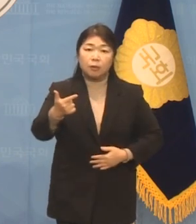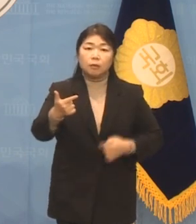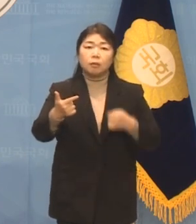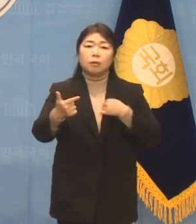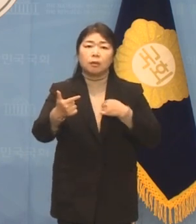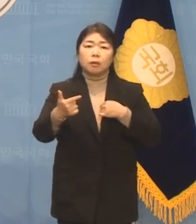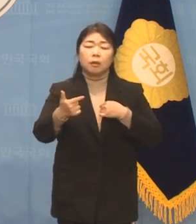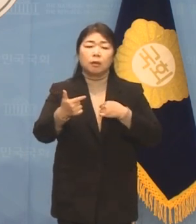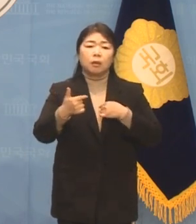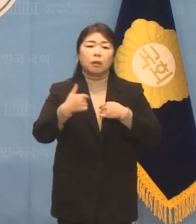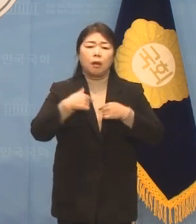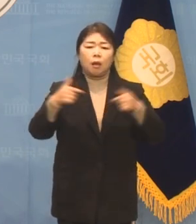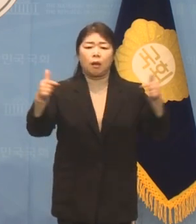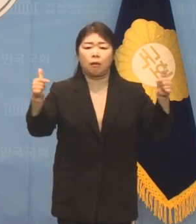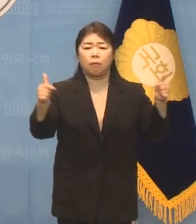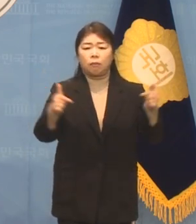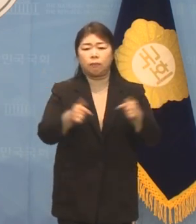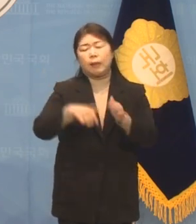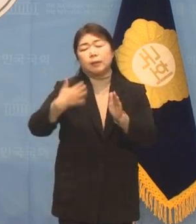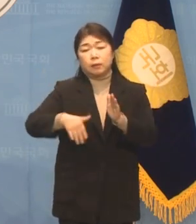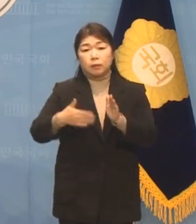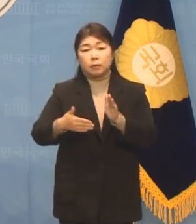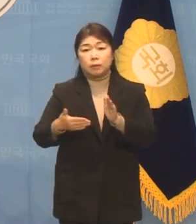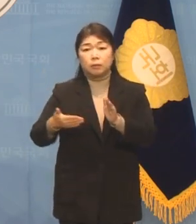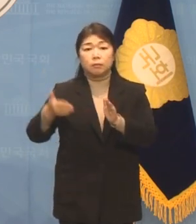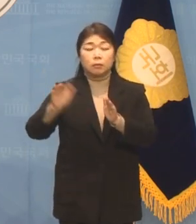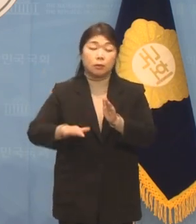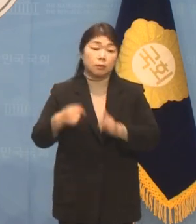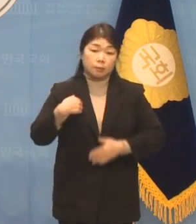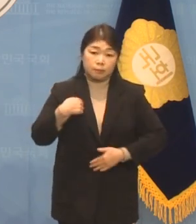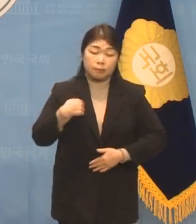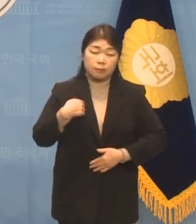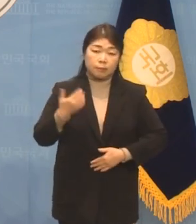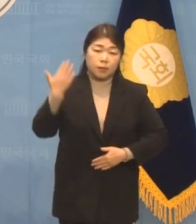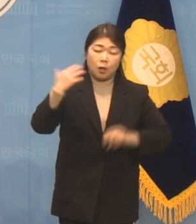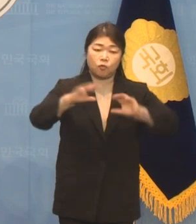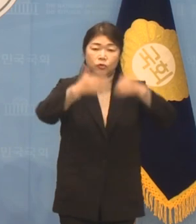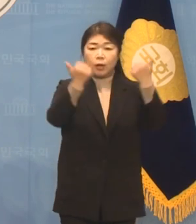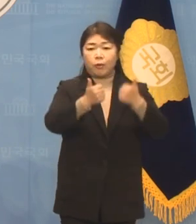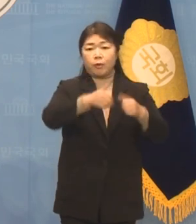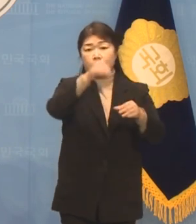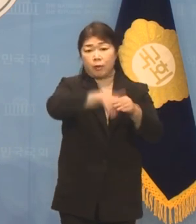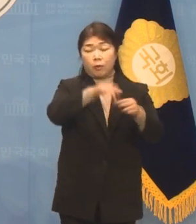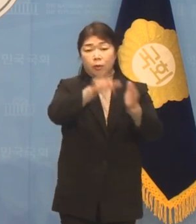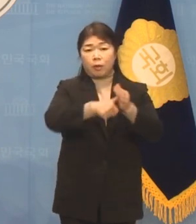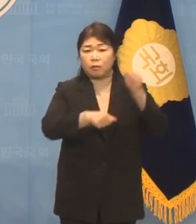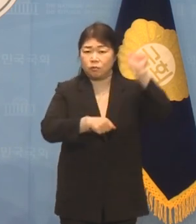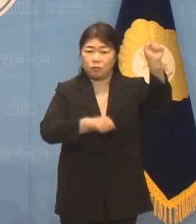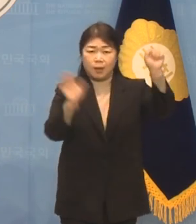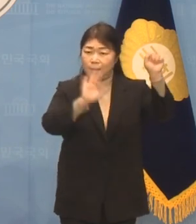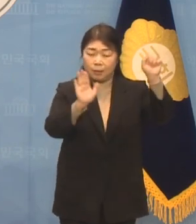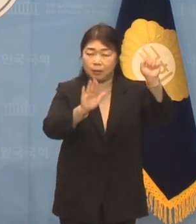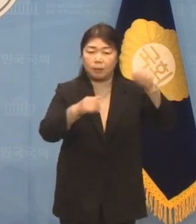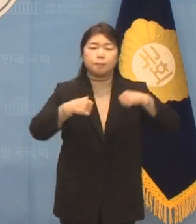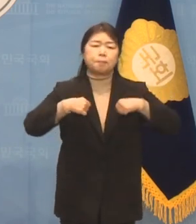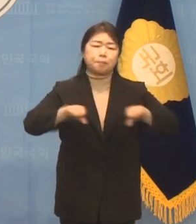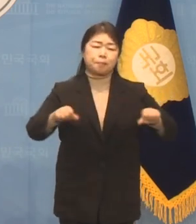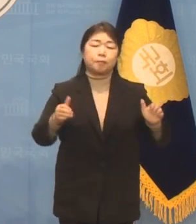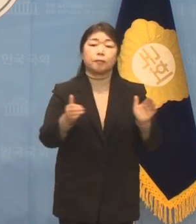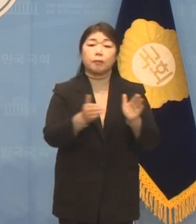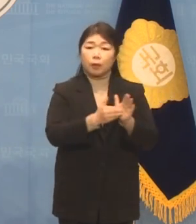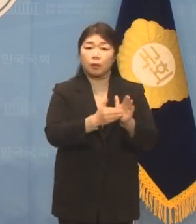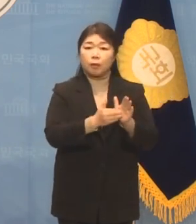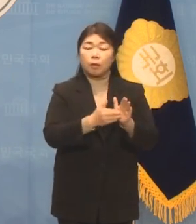남아있습니다. 그로 인해 저는 지난 총선에서 불출마를 해야 했고